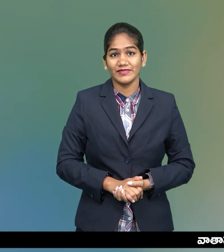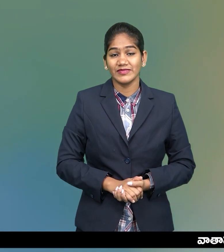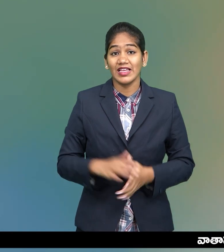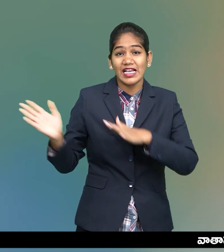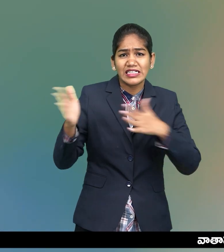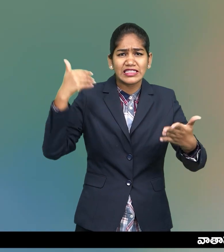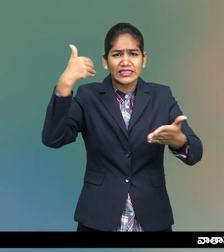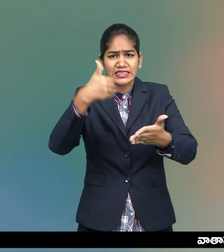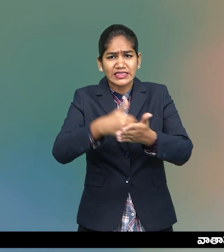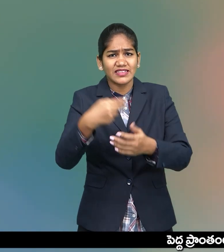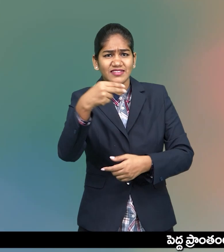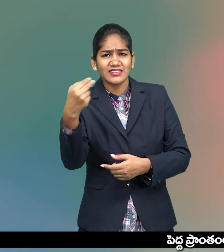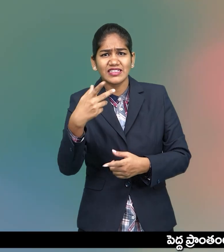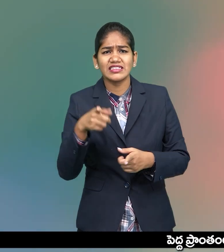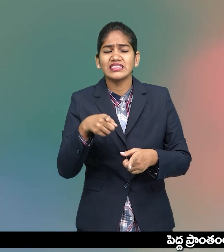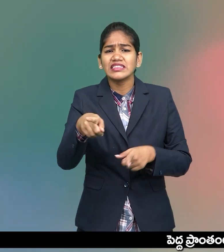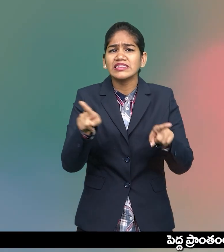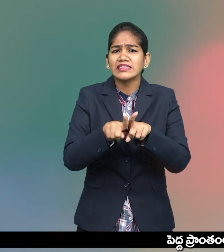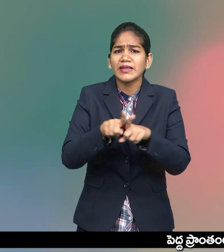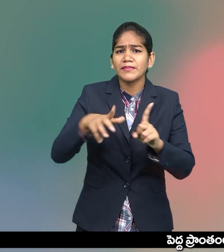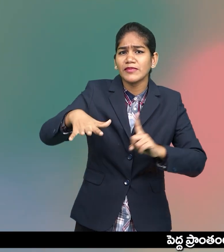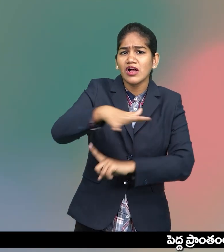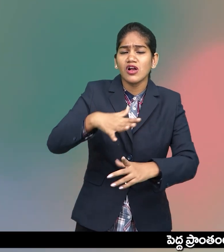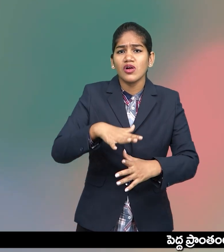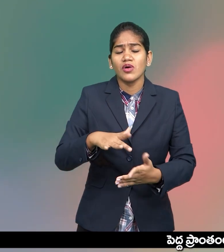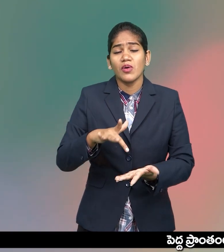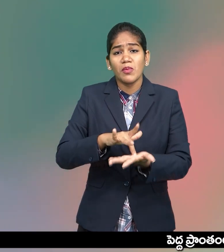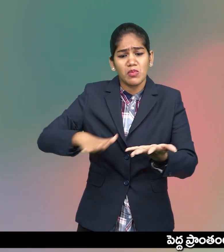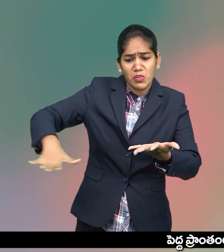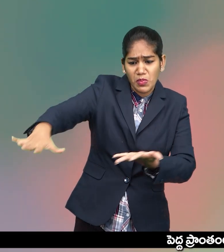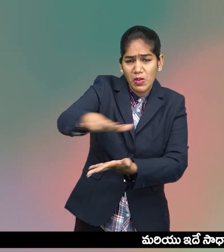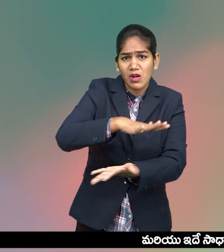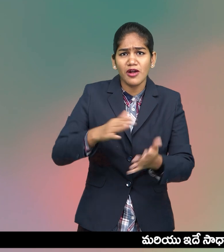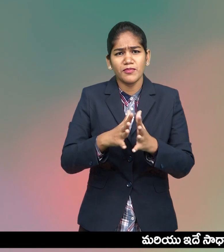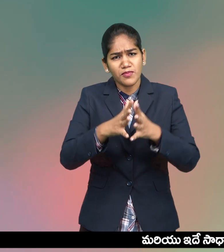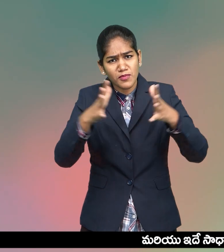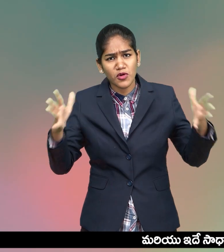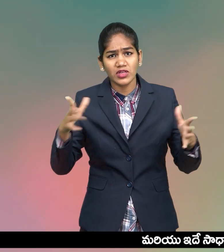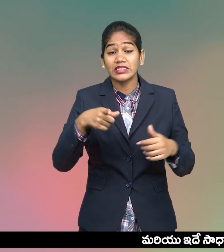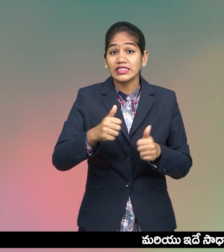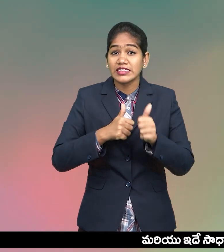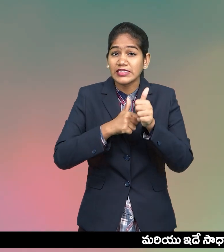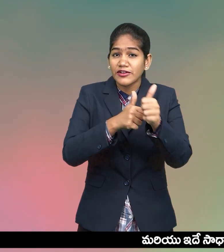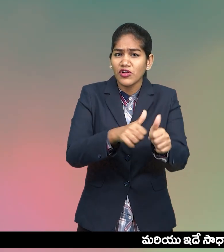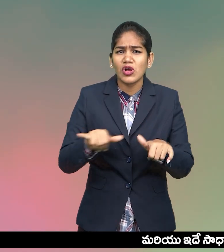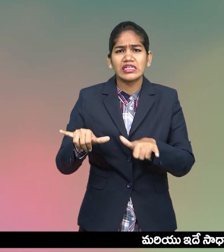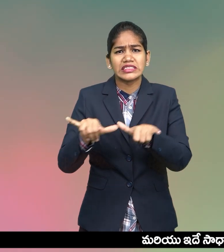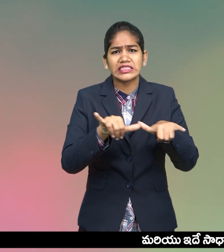వాతావరణం సూచిస్తుంది పెద్ద ప్రాంతంలో ఇటువంటి పరిస్థితులకు, మరియు ఇదే సాధారణ నమూనాను